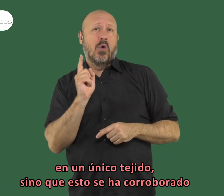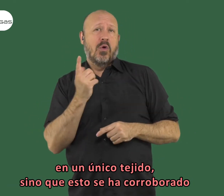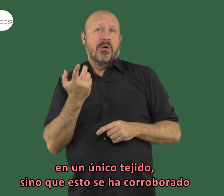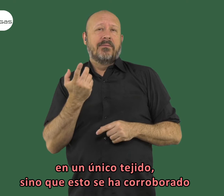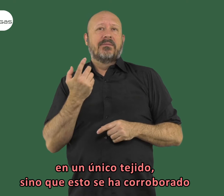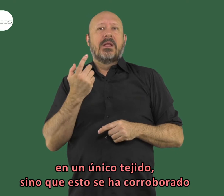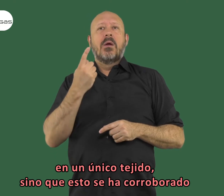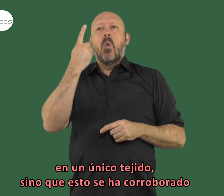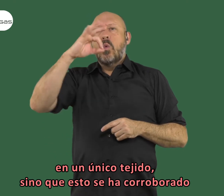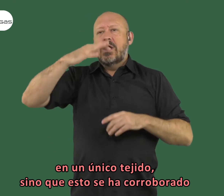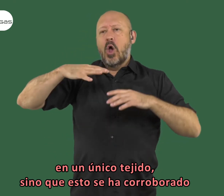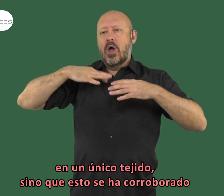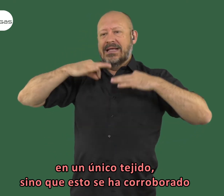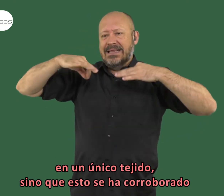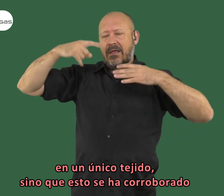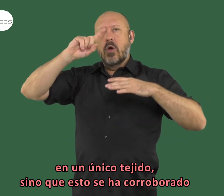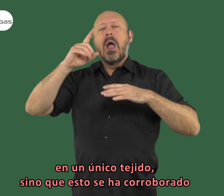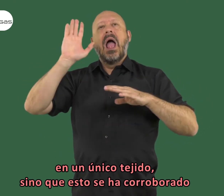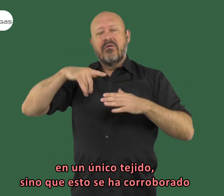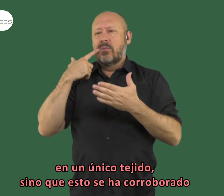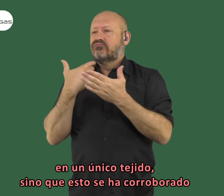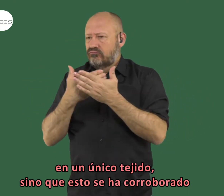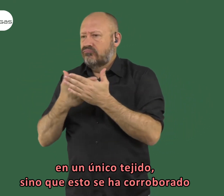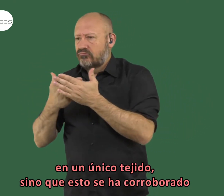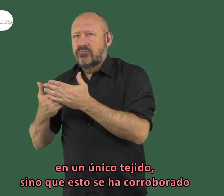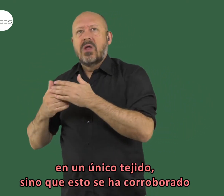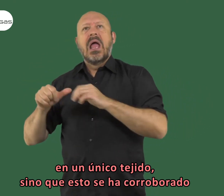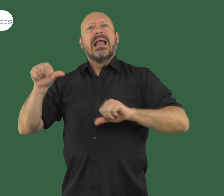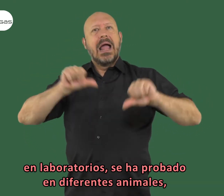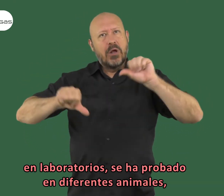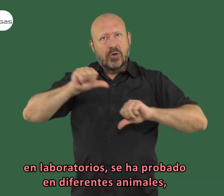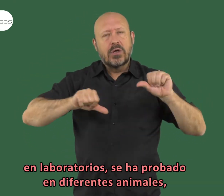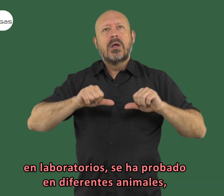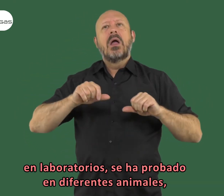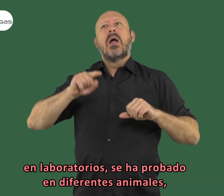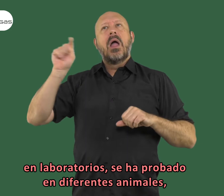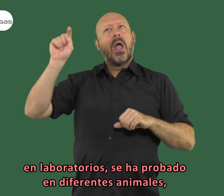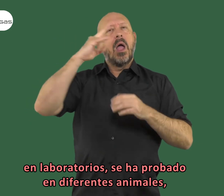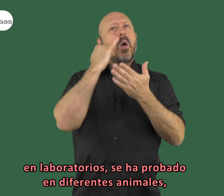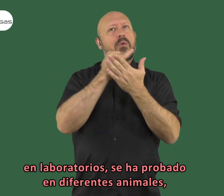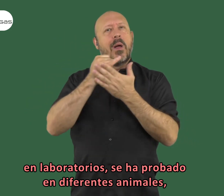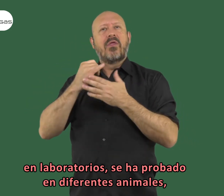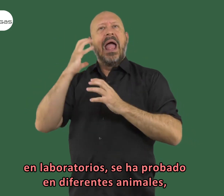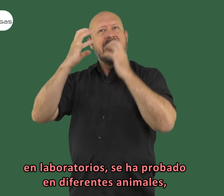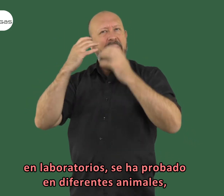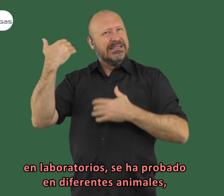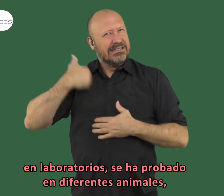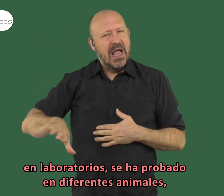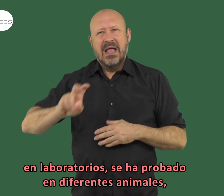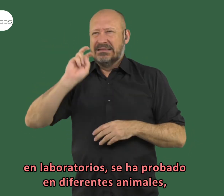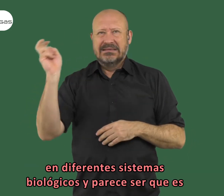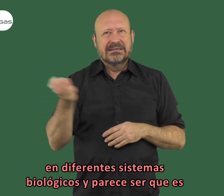laboratorio, en un único tejido, sino que esto se ha corroborado en laboratorios, se ha probado en